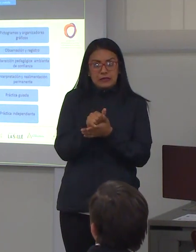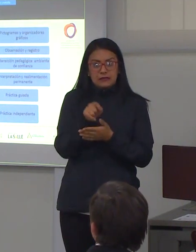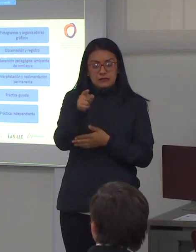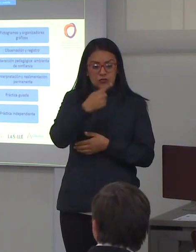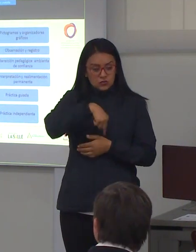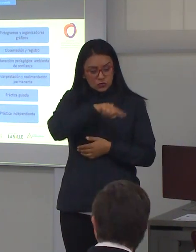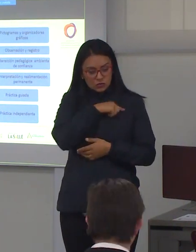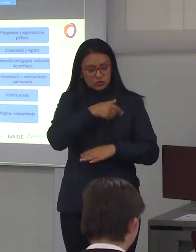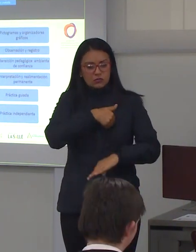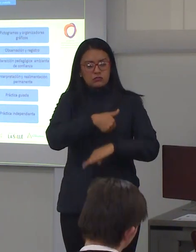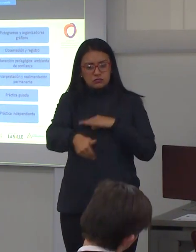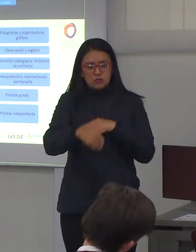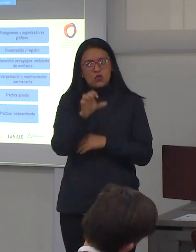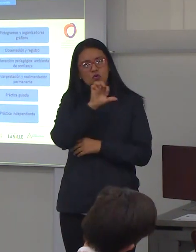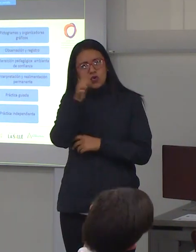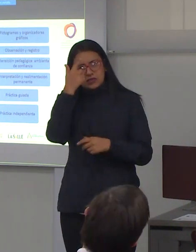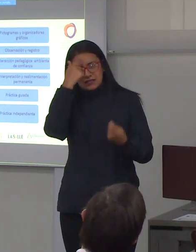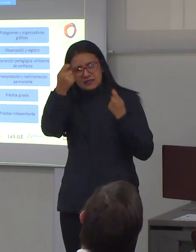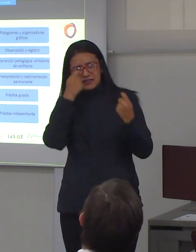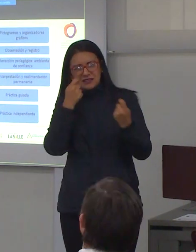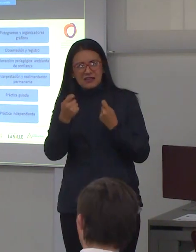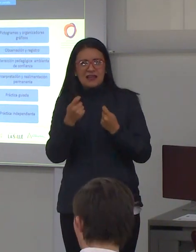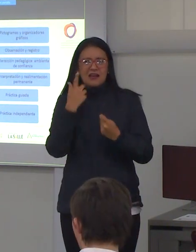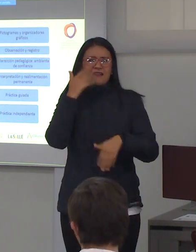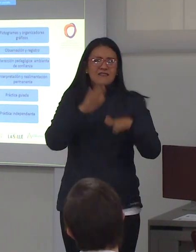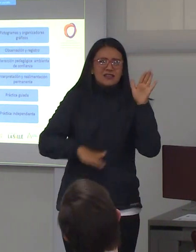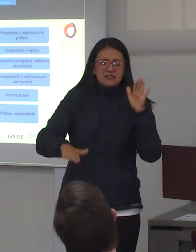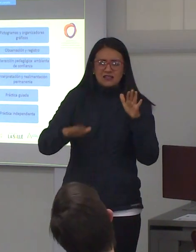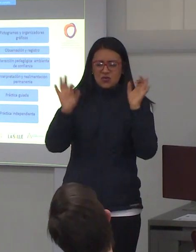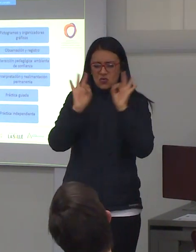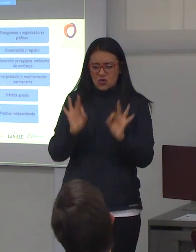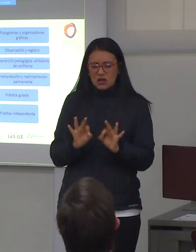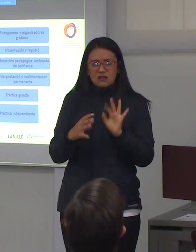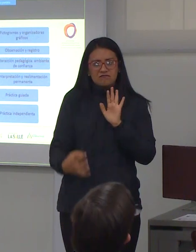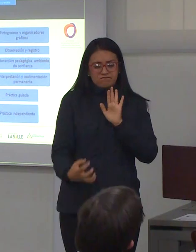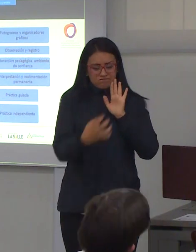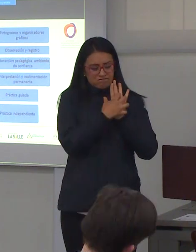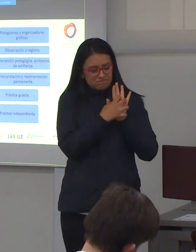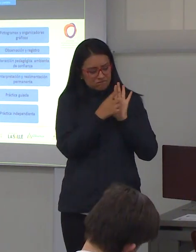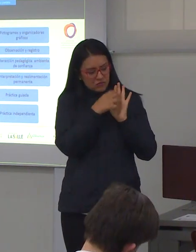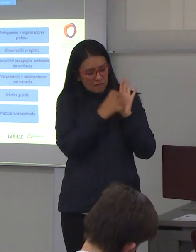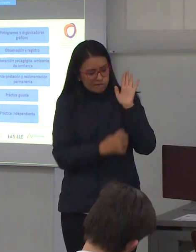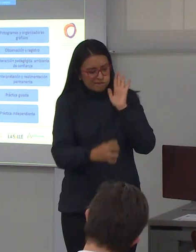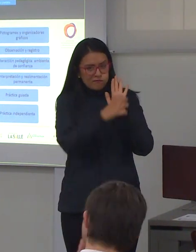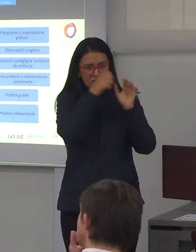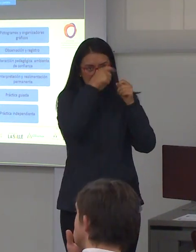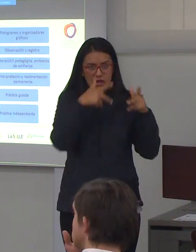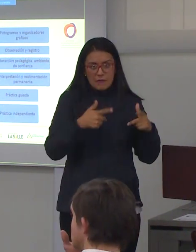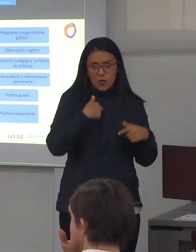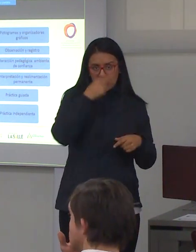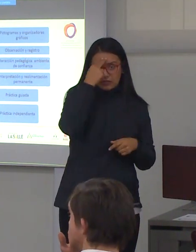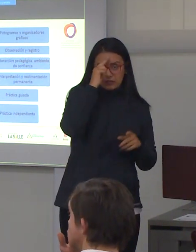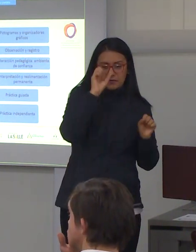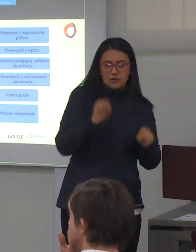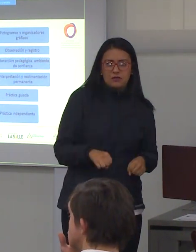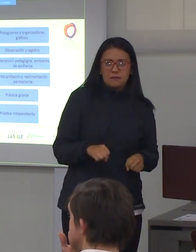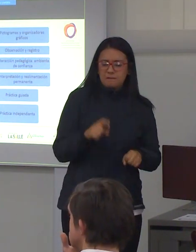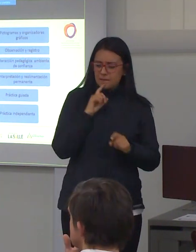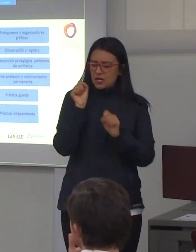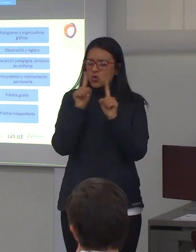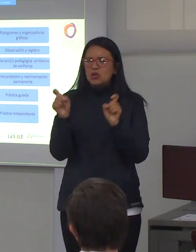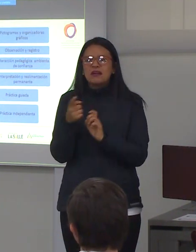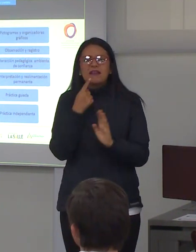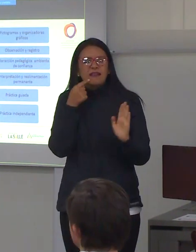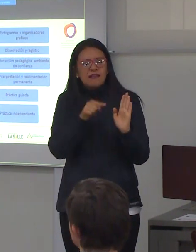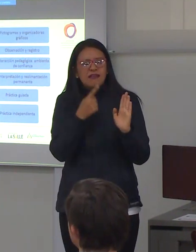nosotros requeríamos otra estrategia porque a veces los organizadores gráficos uno los interpreta, pero la pregunta es ¿qué